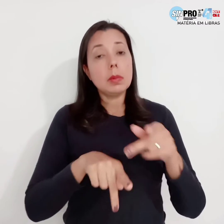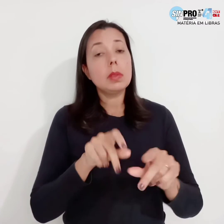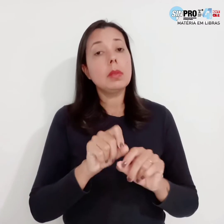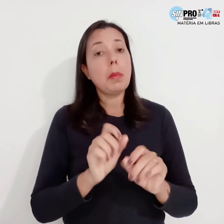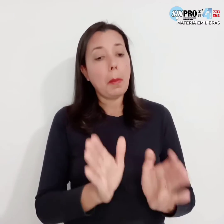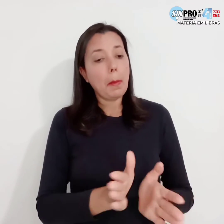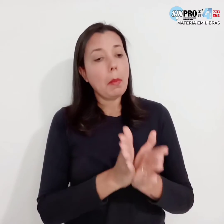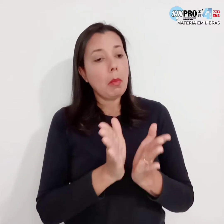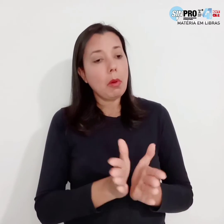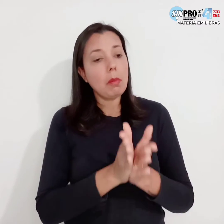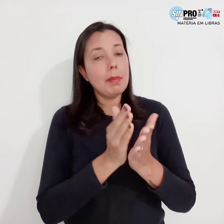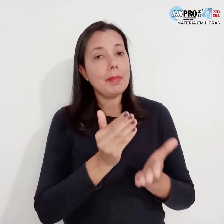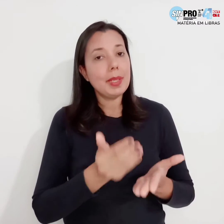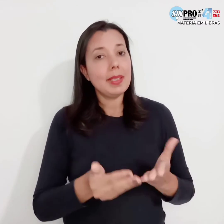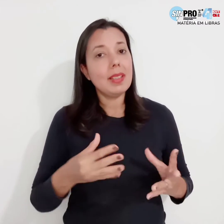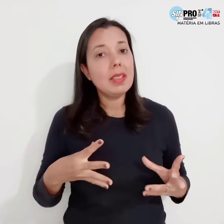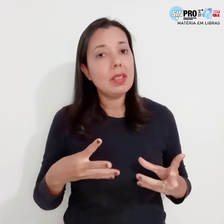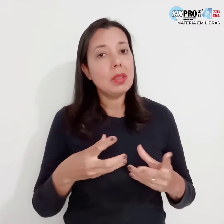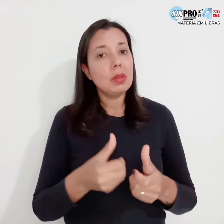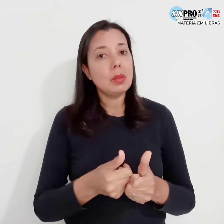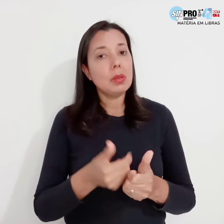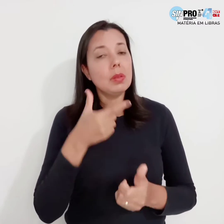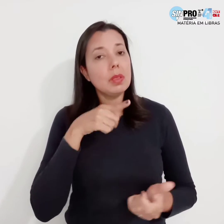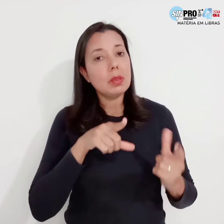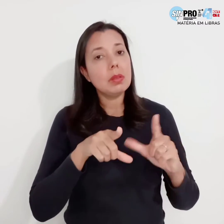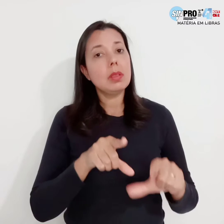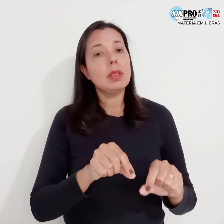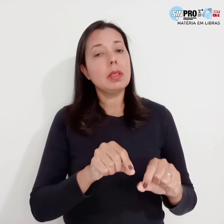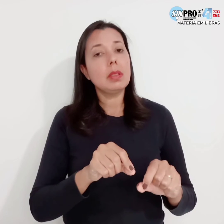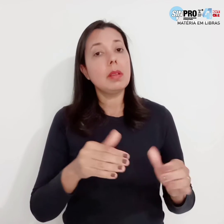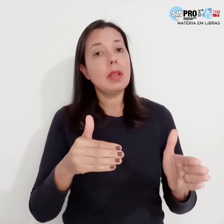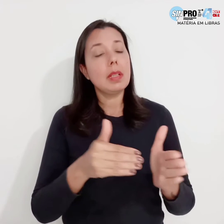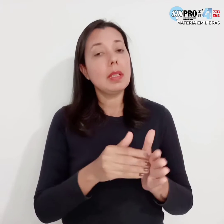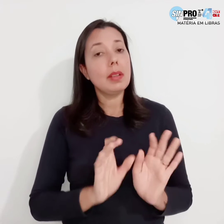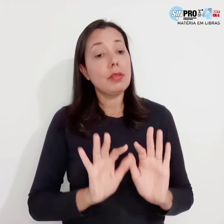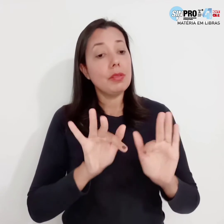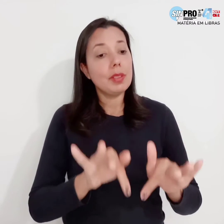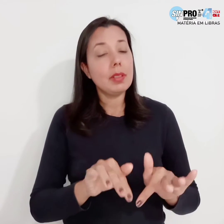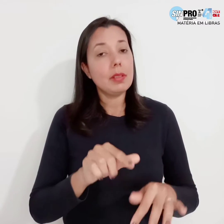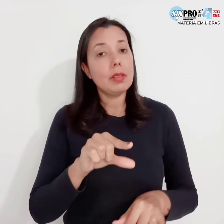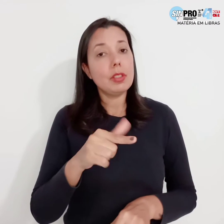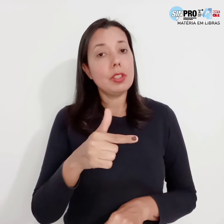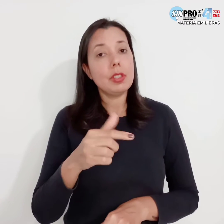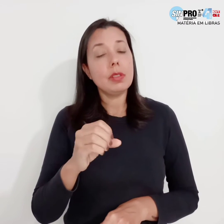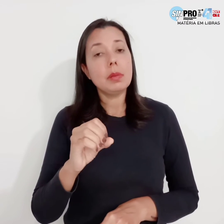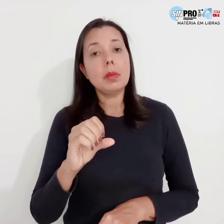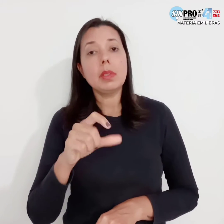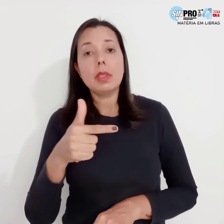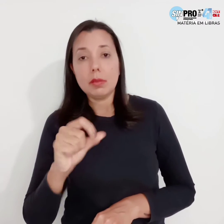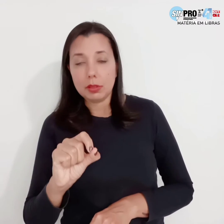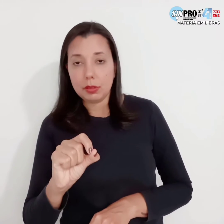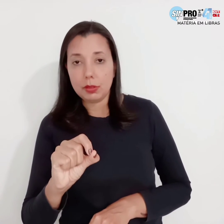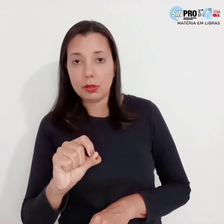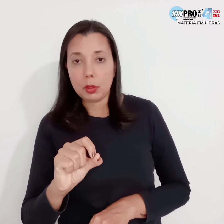pobre perdeu tudo o que ganhava até o fim de 2020.